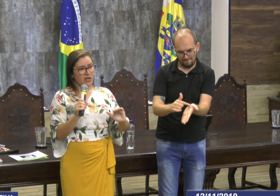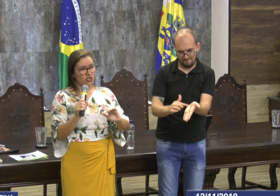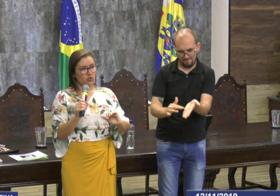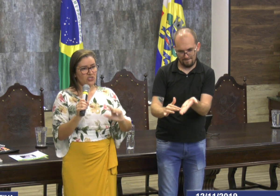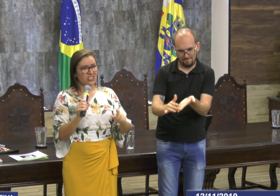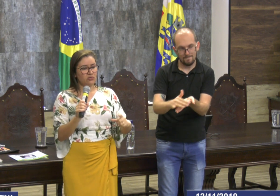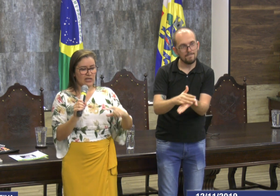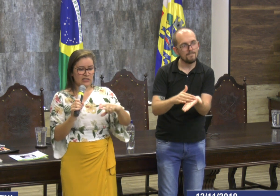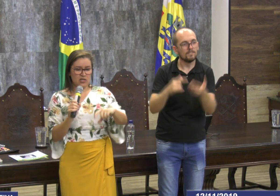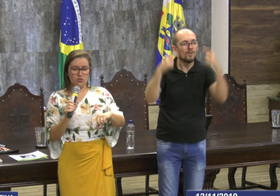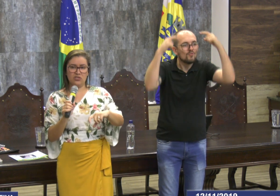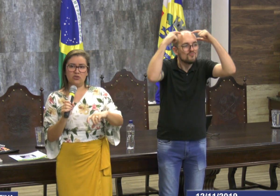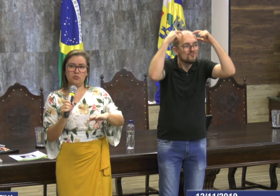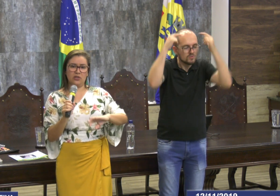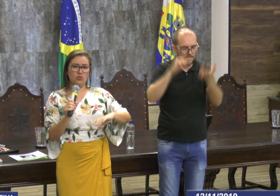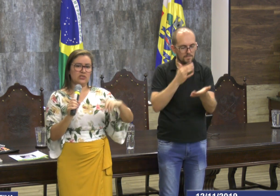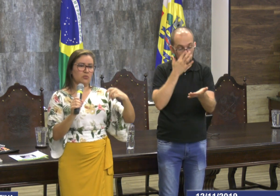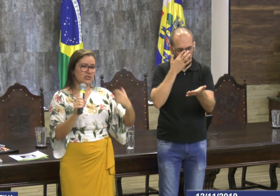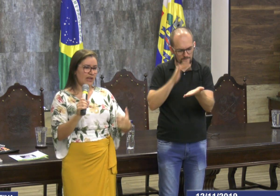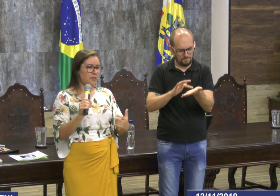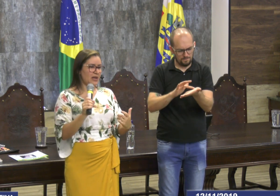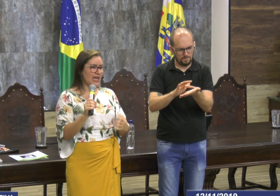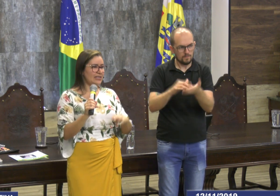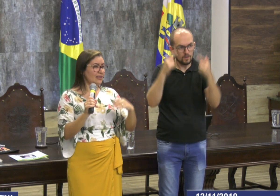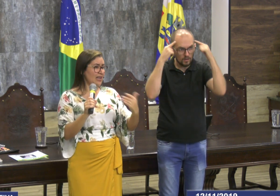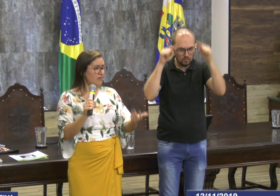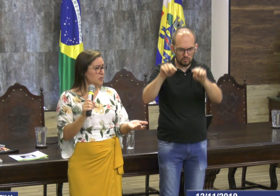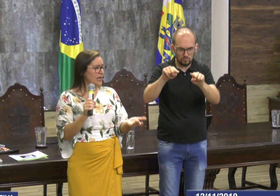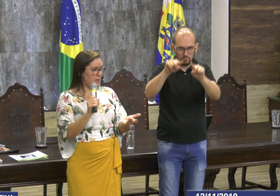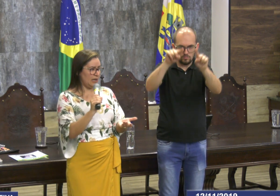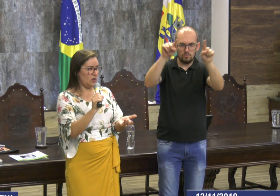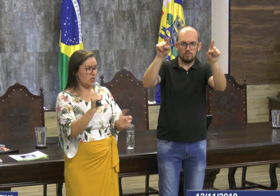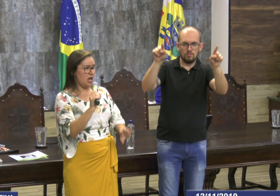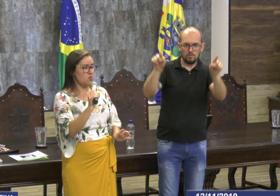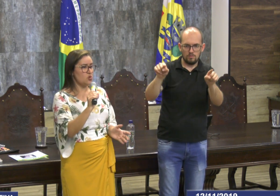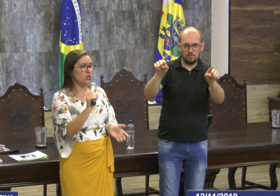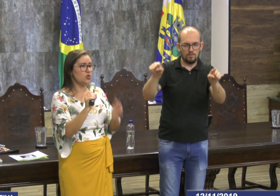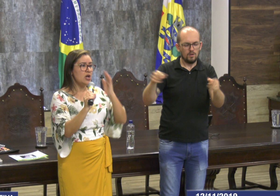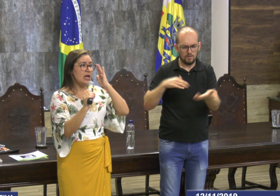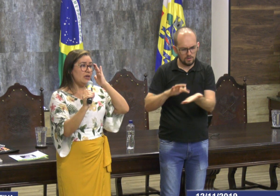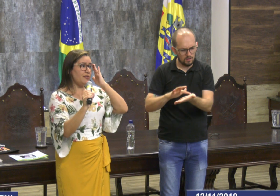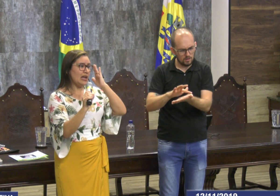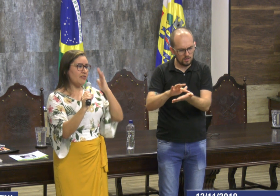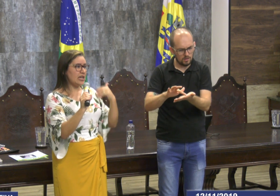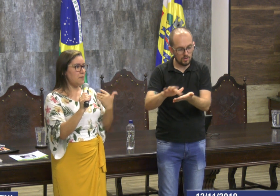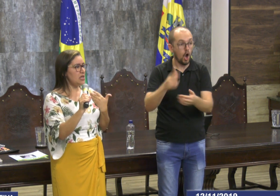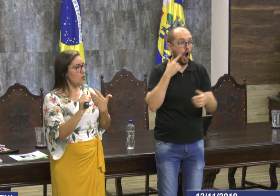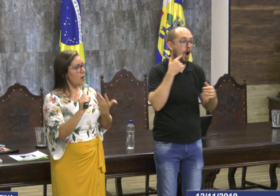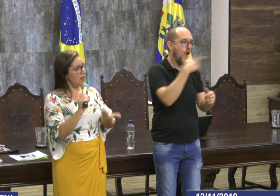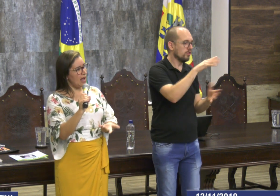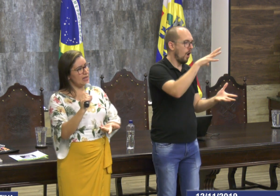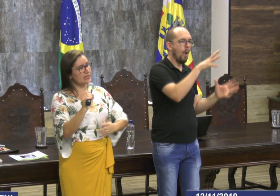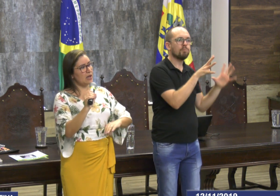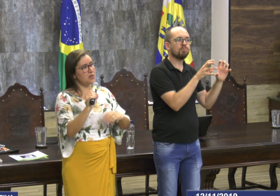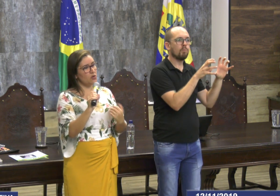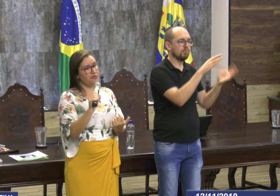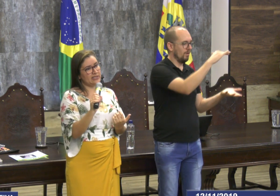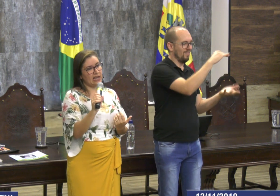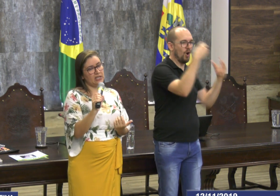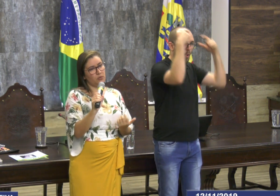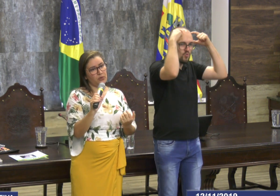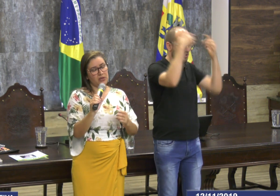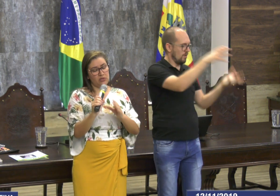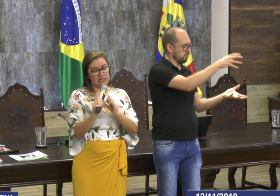a imagem do ursinho, trazia um ursinho de pelúcia, mostrava para ele, tentava explicar para ele o que era um urso, e falava que amigo abraça, amigo